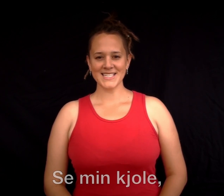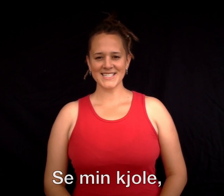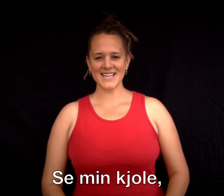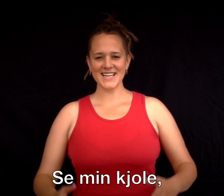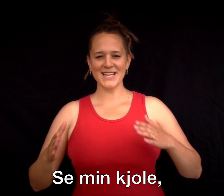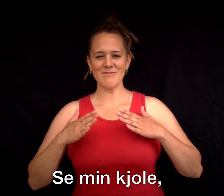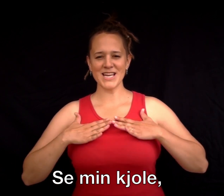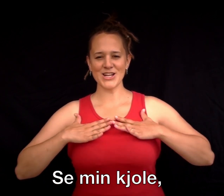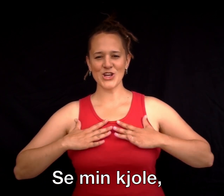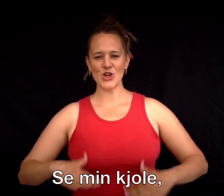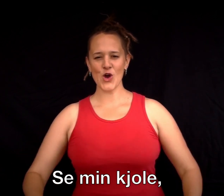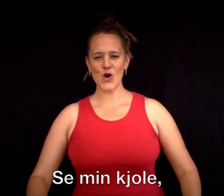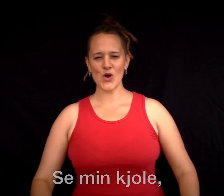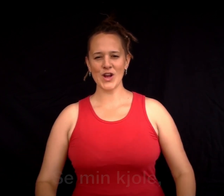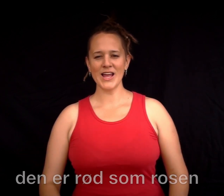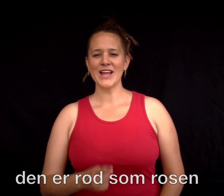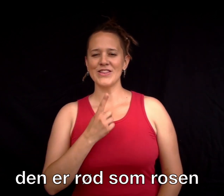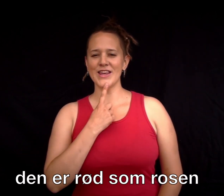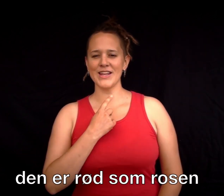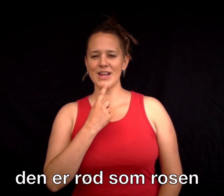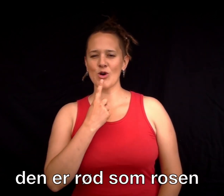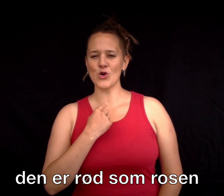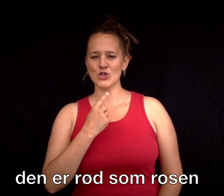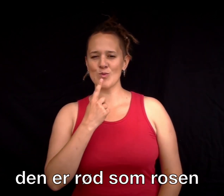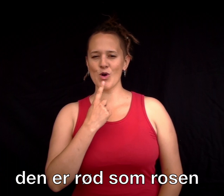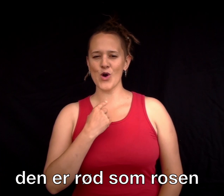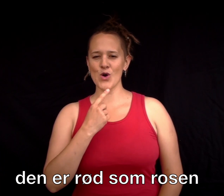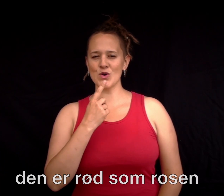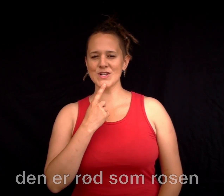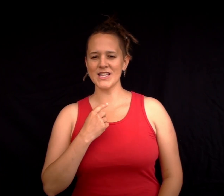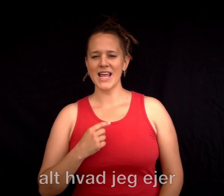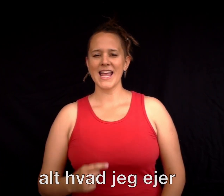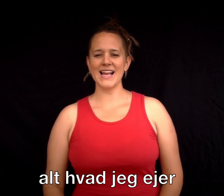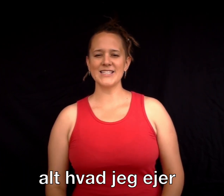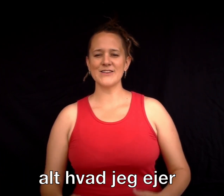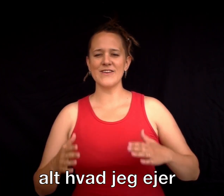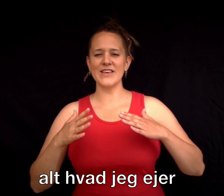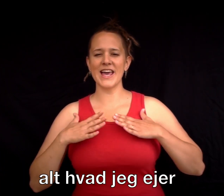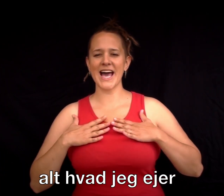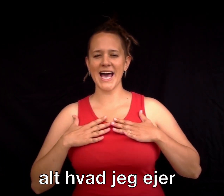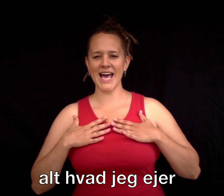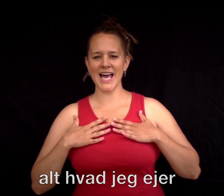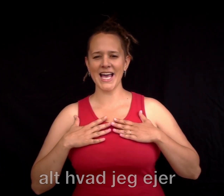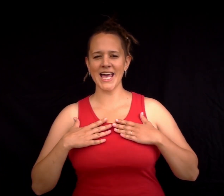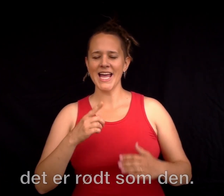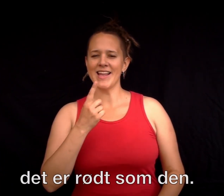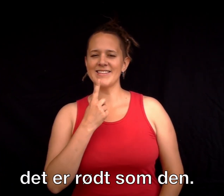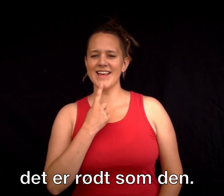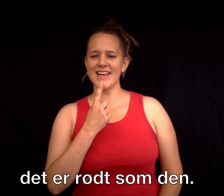Si min kjole denne rosom rosen, alt vil jeg eje, det er